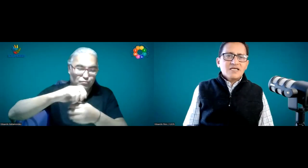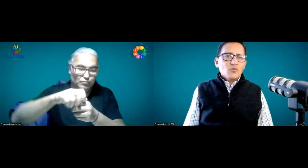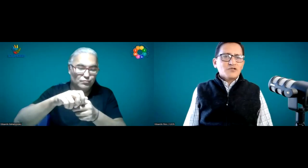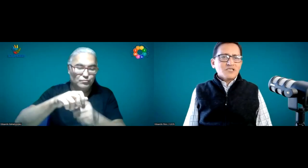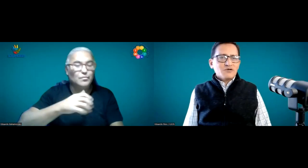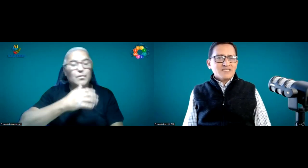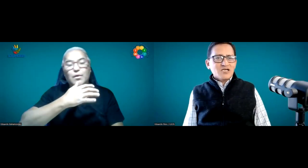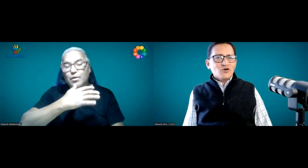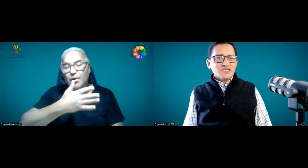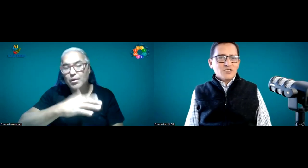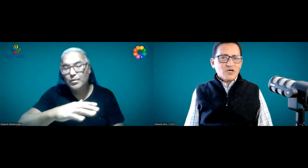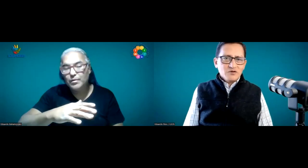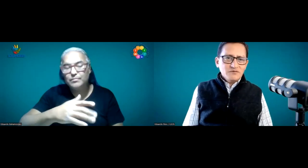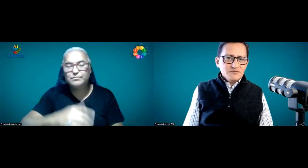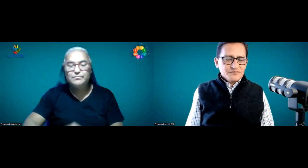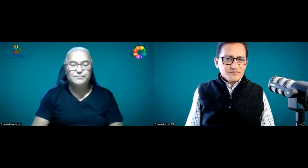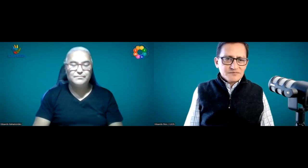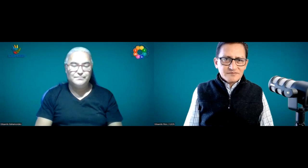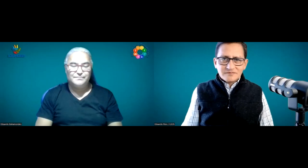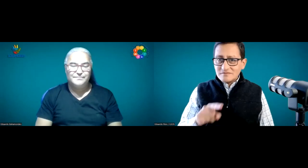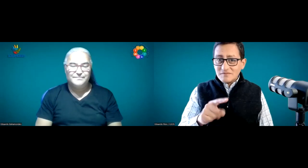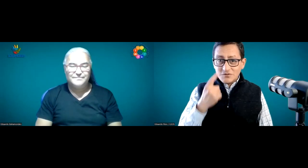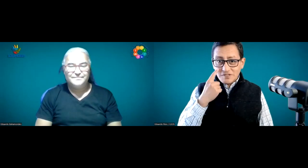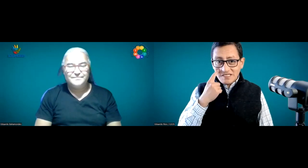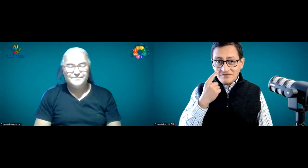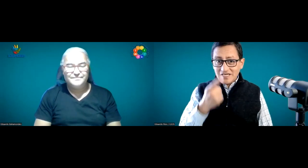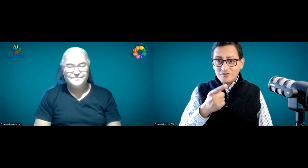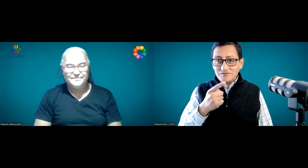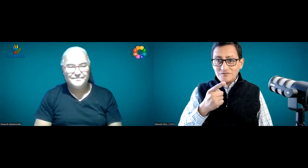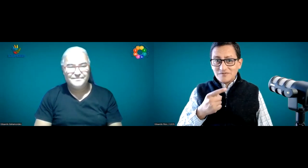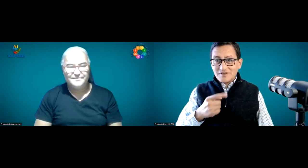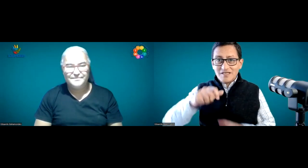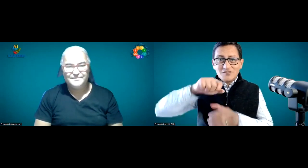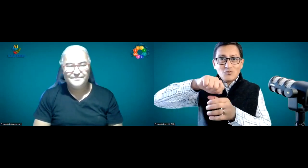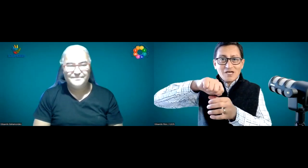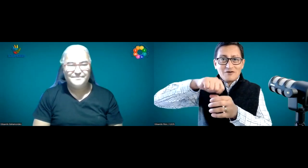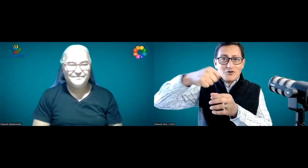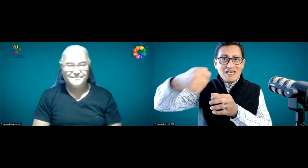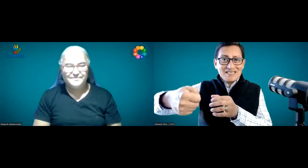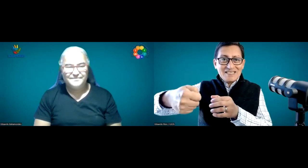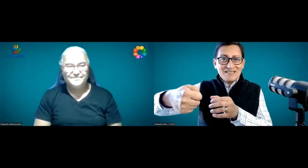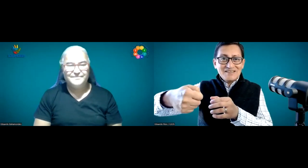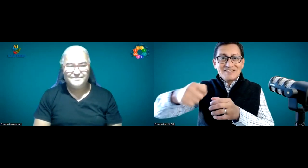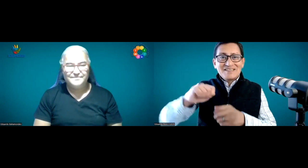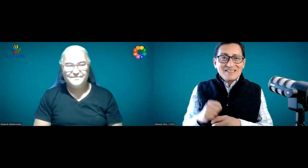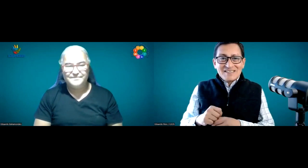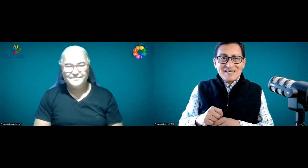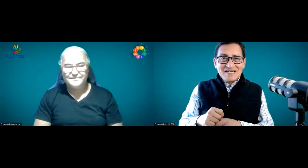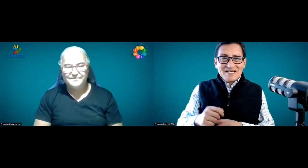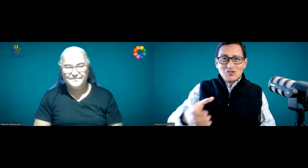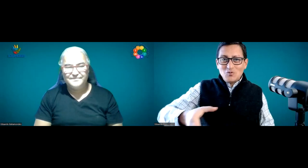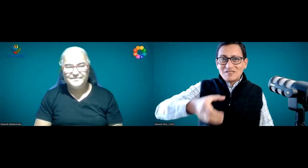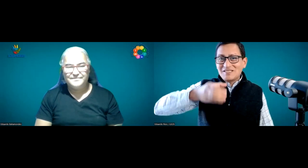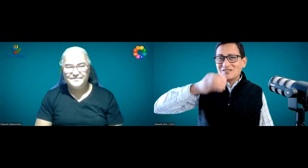Y aquí comenzó a hacer una serie de cosas, Eduardo. Si ustedes se fijaron, hizo como que abrió una latita,